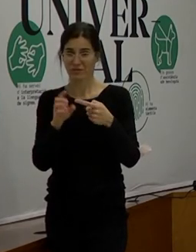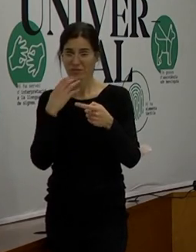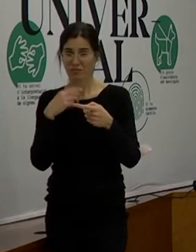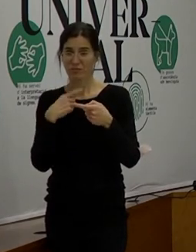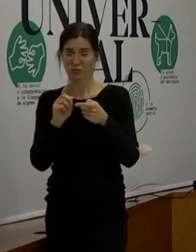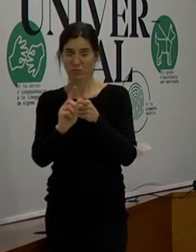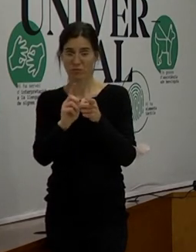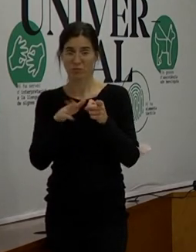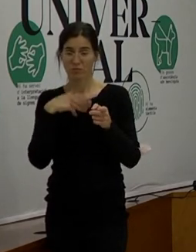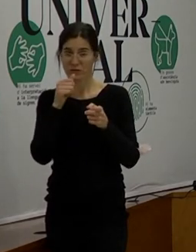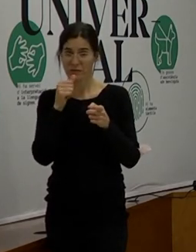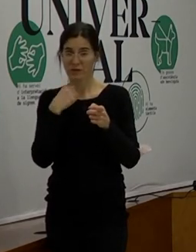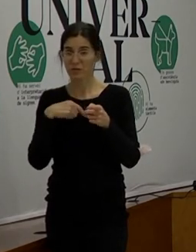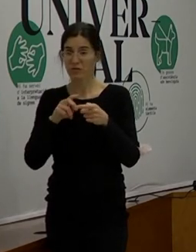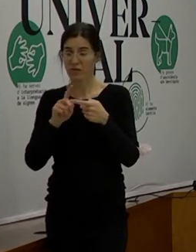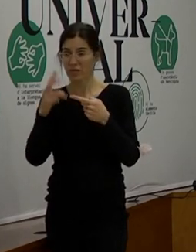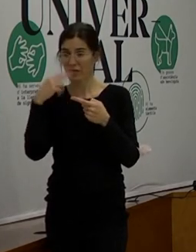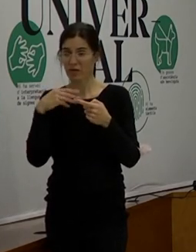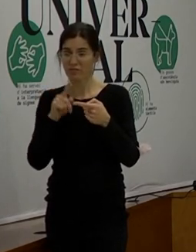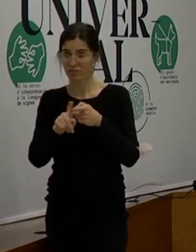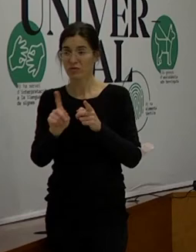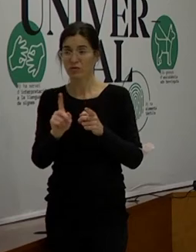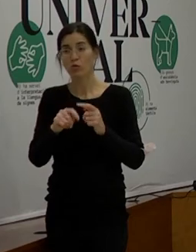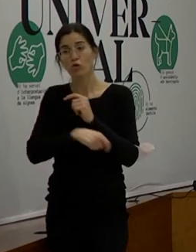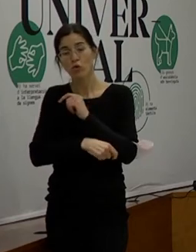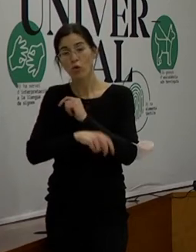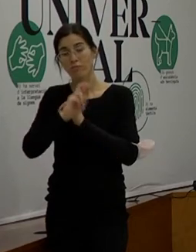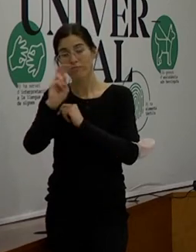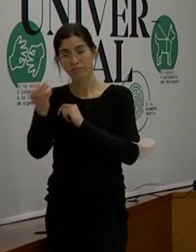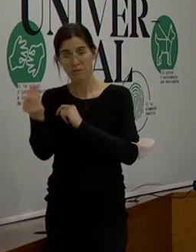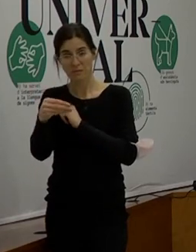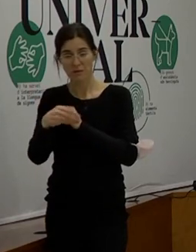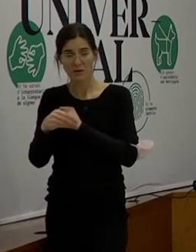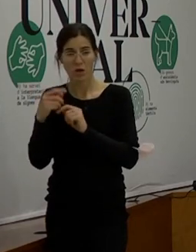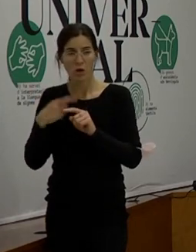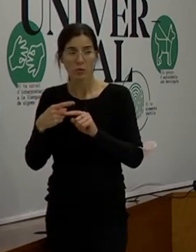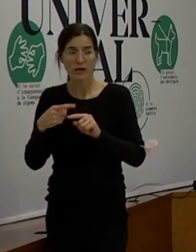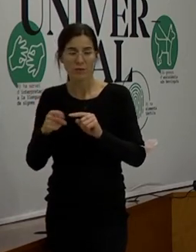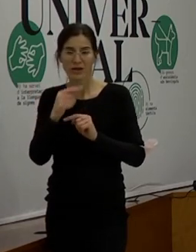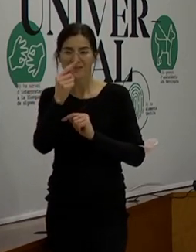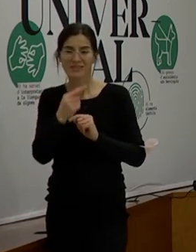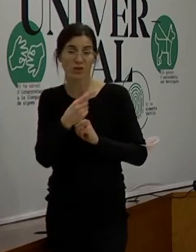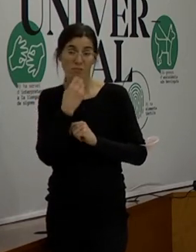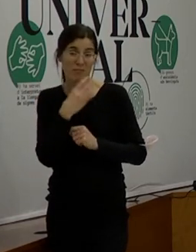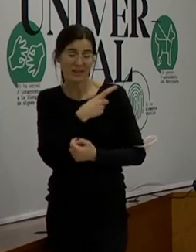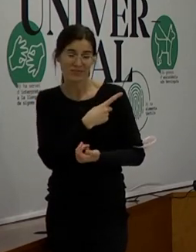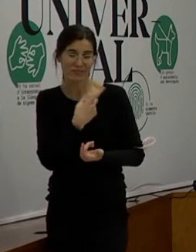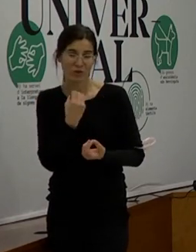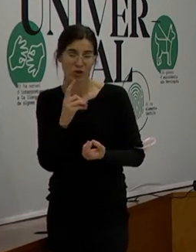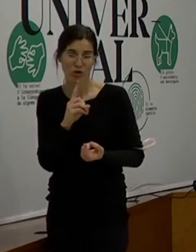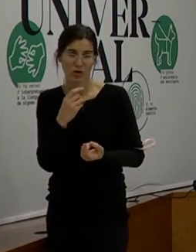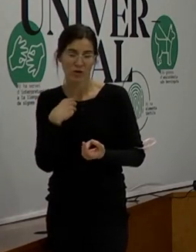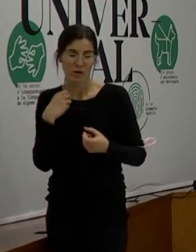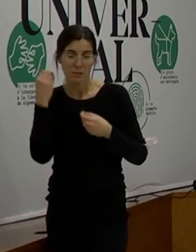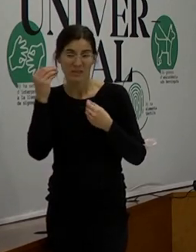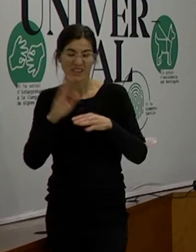fot. ¿Estamos? Otro truco, ¿vale? Per què? Perquè el disseny no està bé. O sigui, està pensat per cadires,